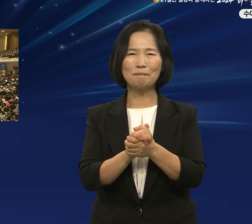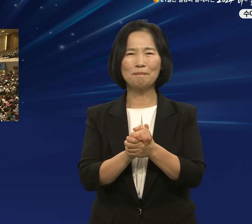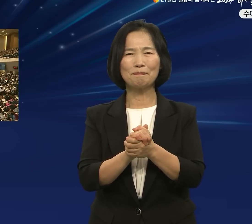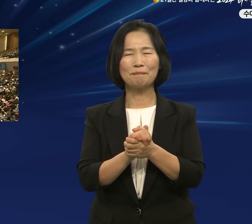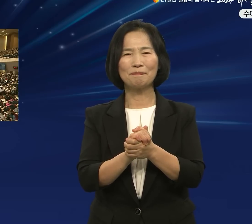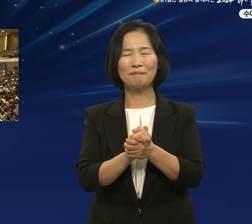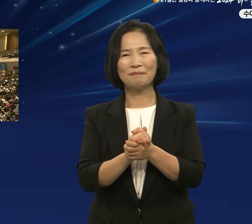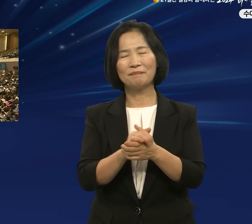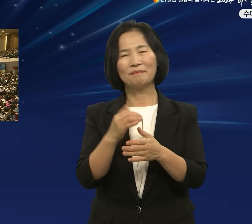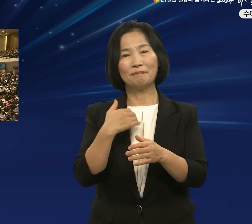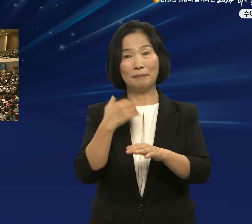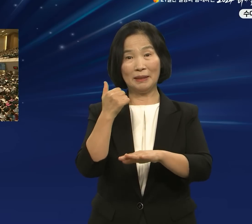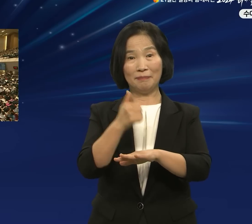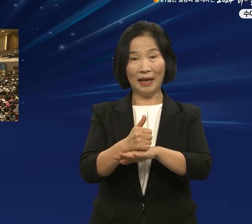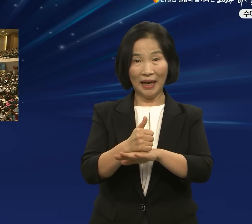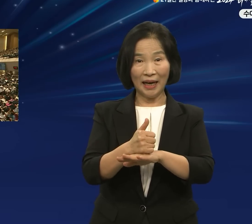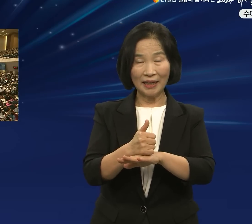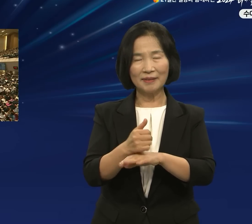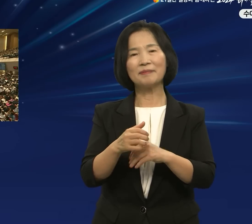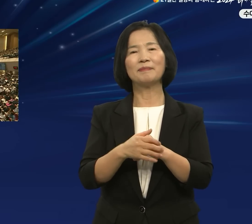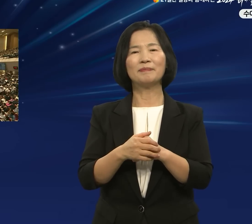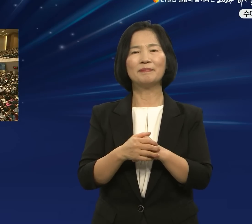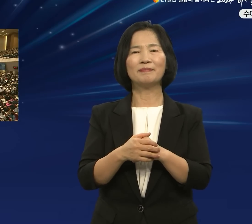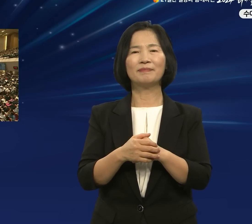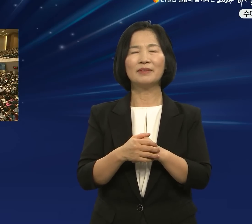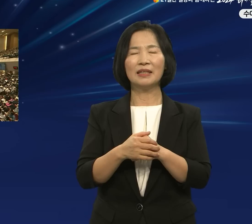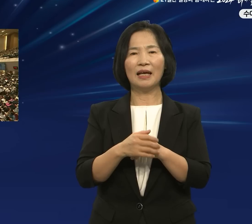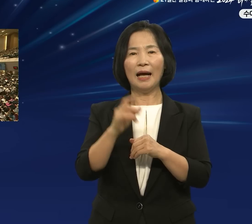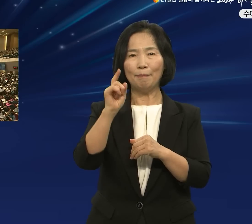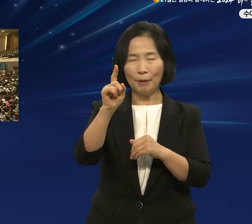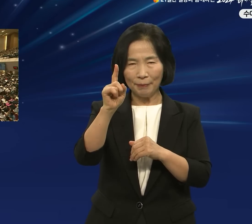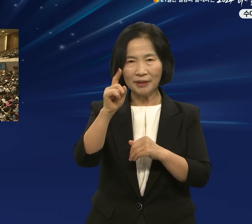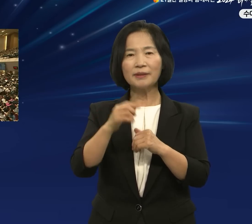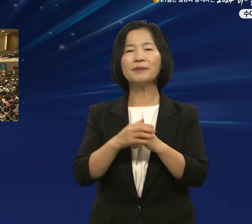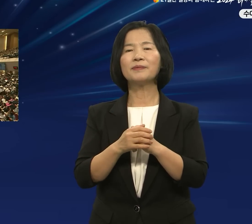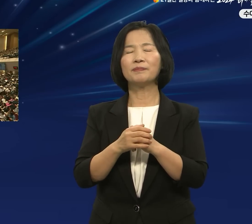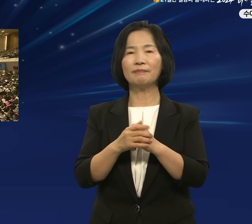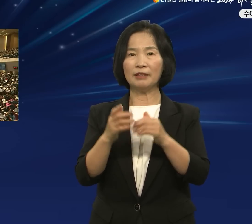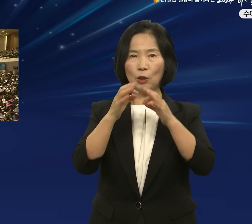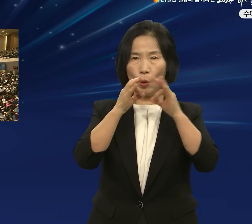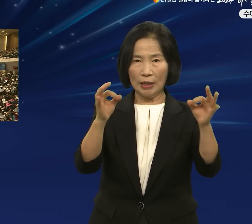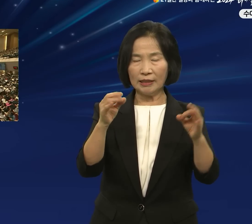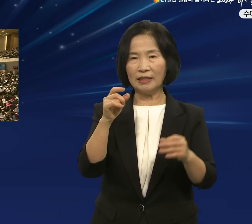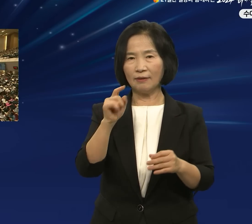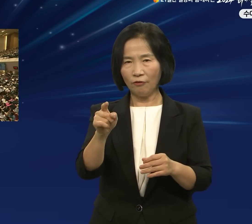제가 마지막으로 구호 하나만 한 번만 외치겠습니다.